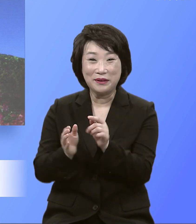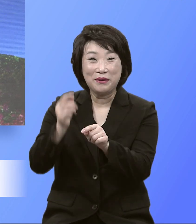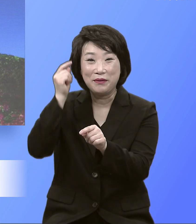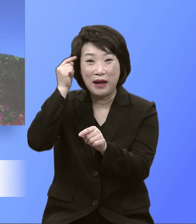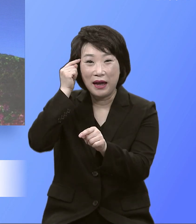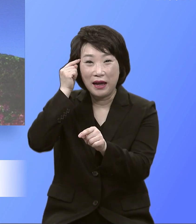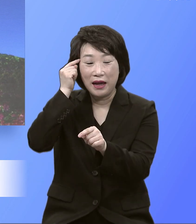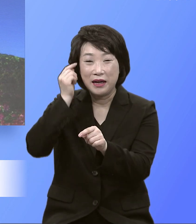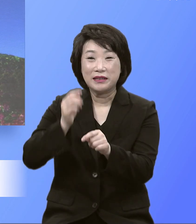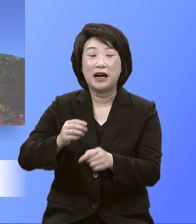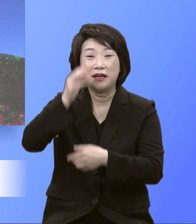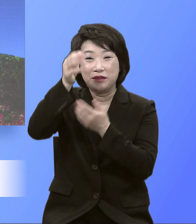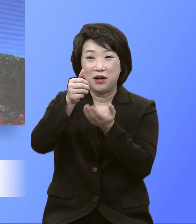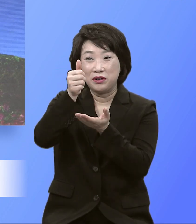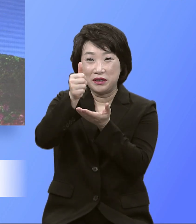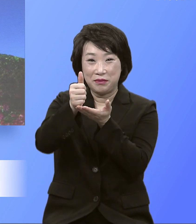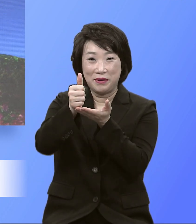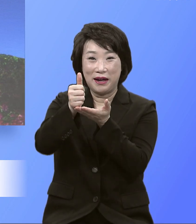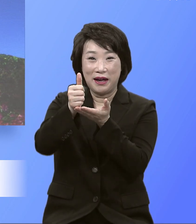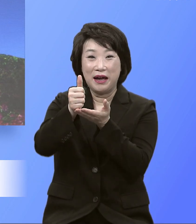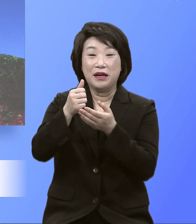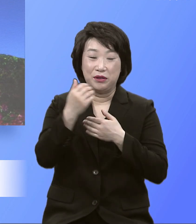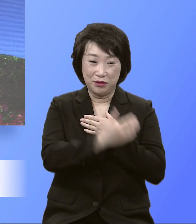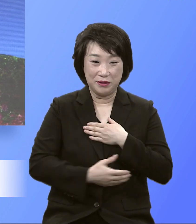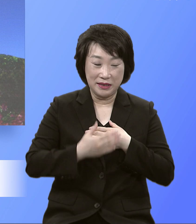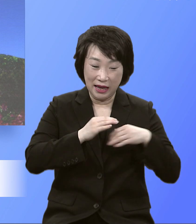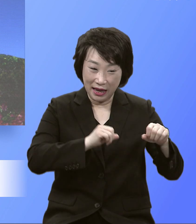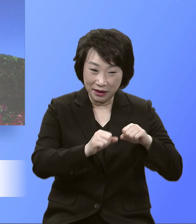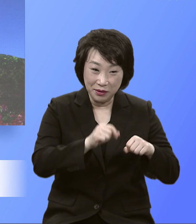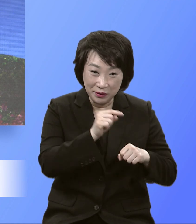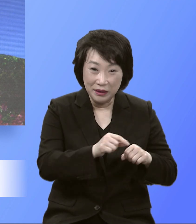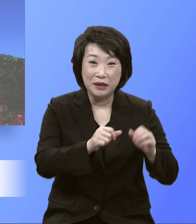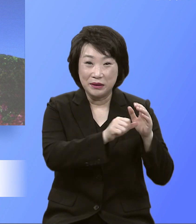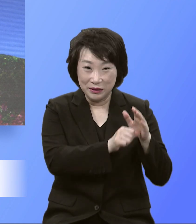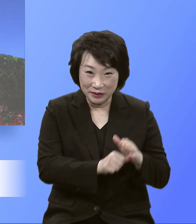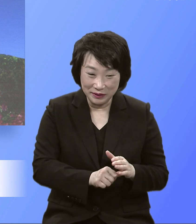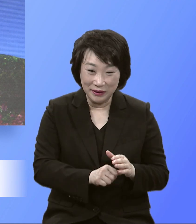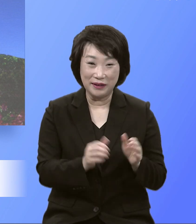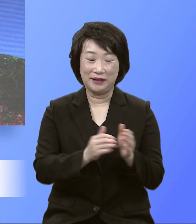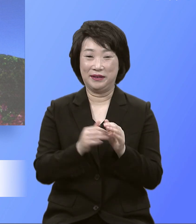뭐냐? 성령으로서 육신의 행실을 죽이고